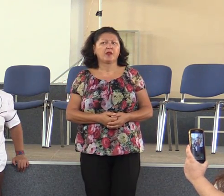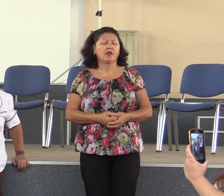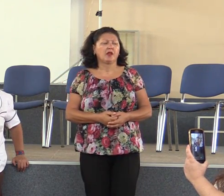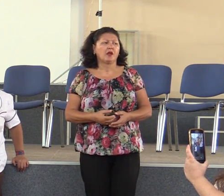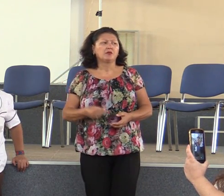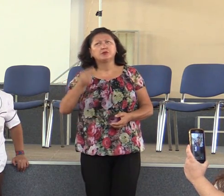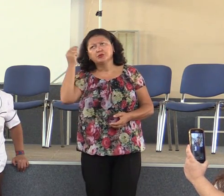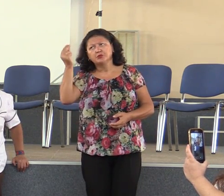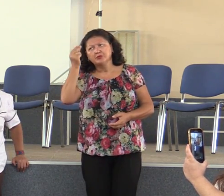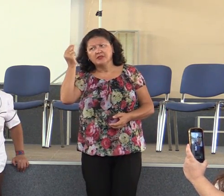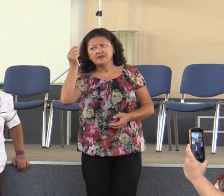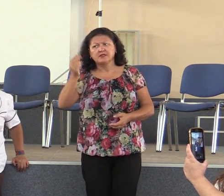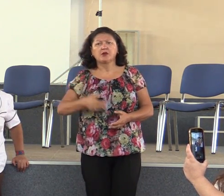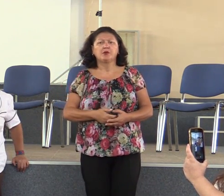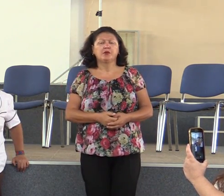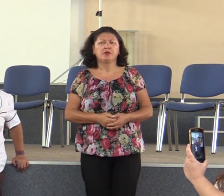Dumnezeu.